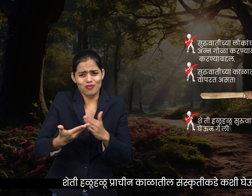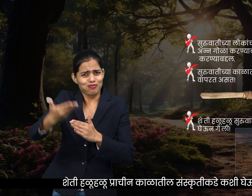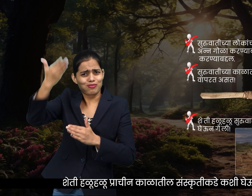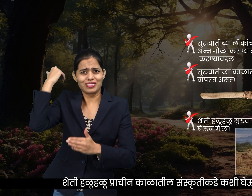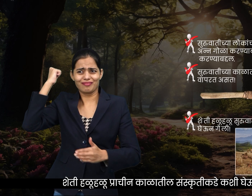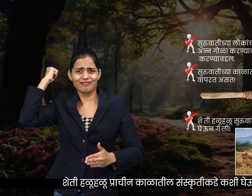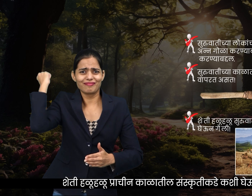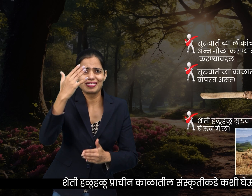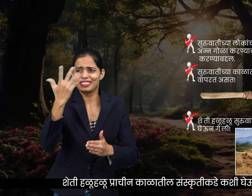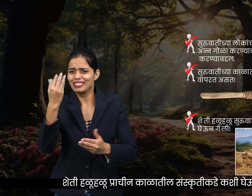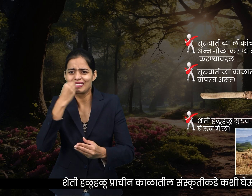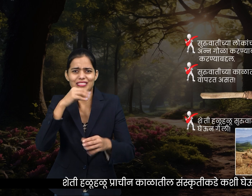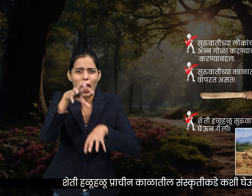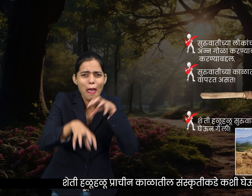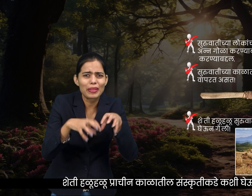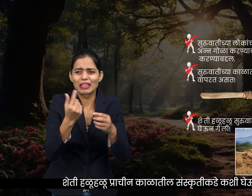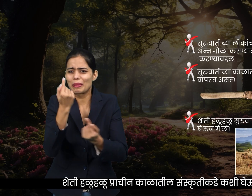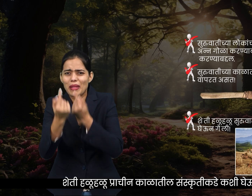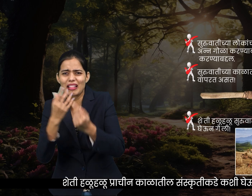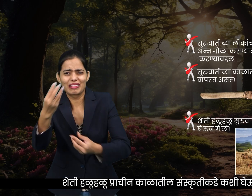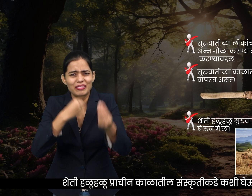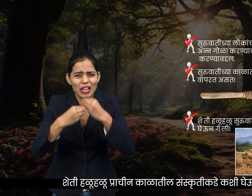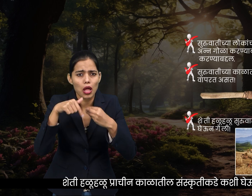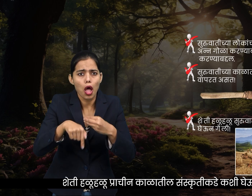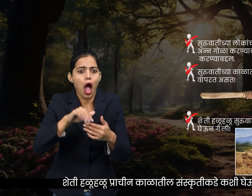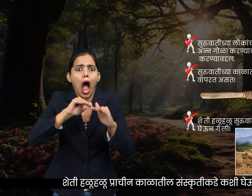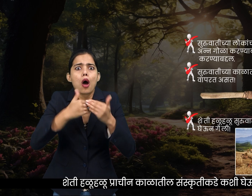शेती हळूहळू प्राचीन काळातील संस्कृतीकडे कशी घेऊन गेली.